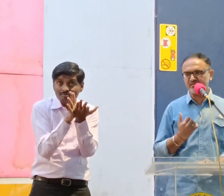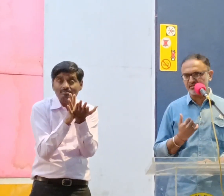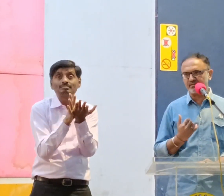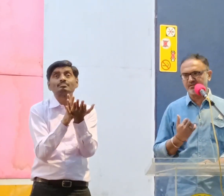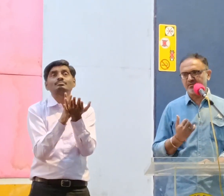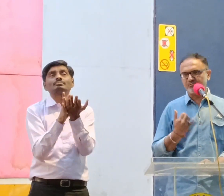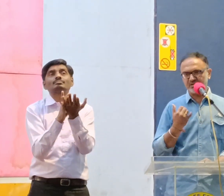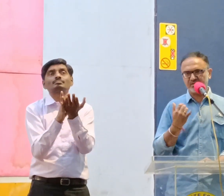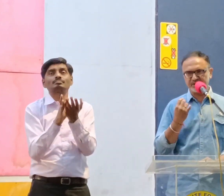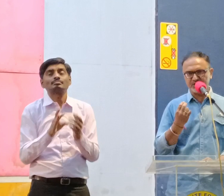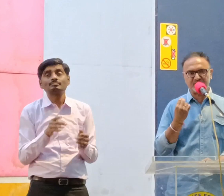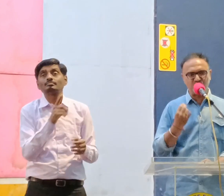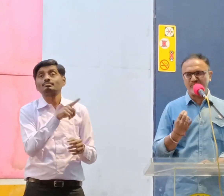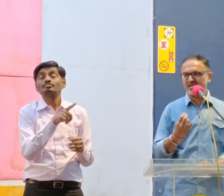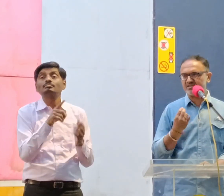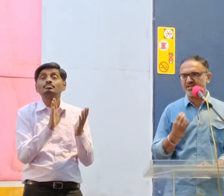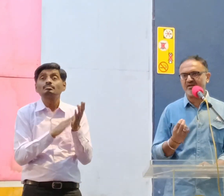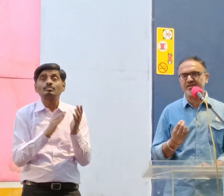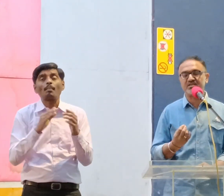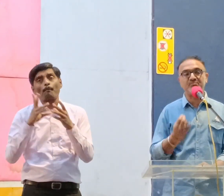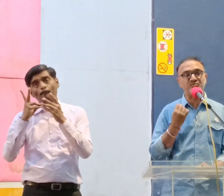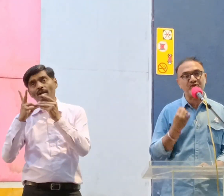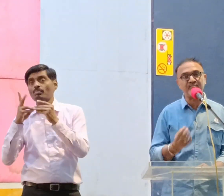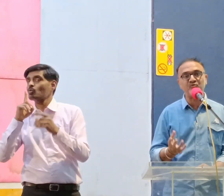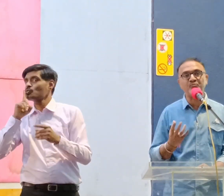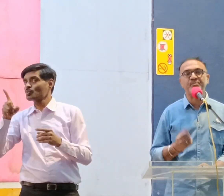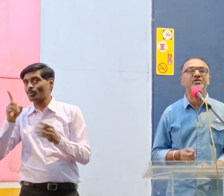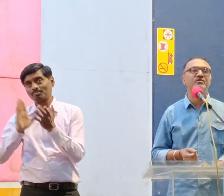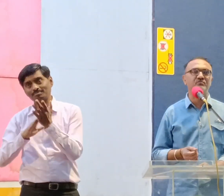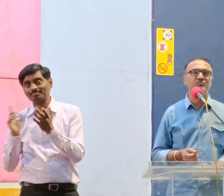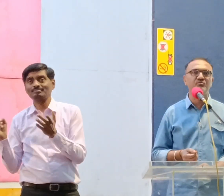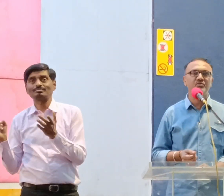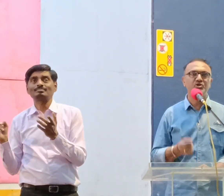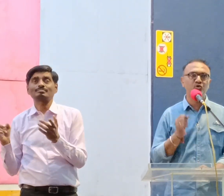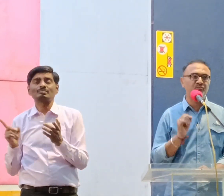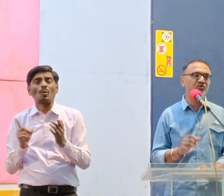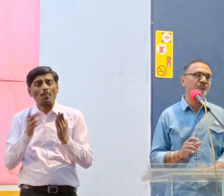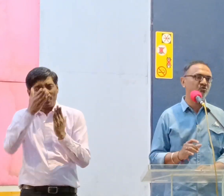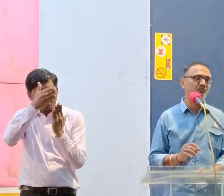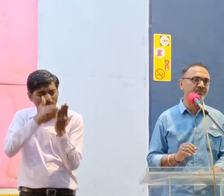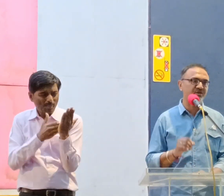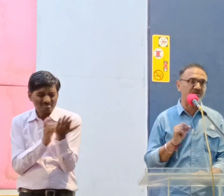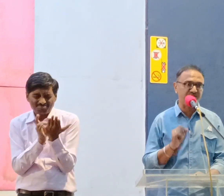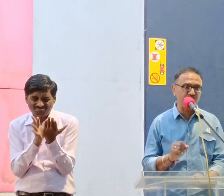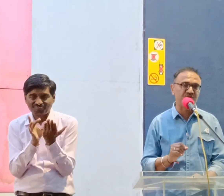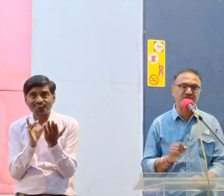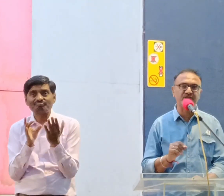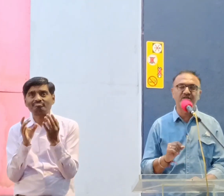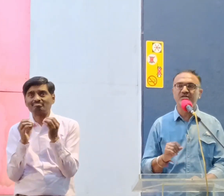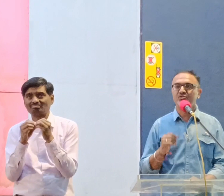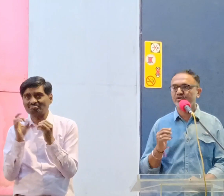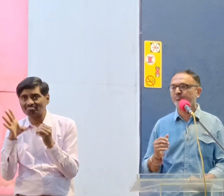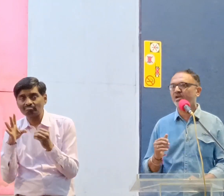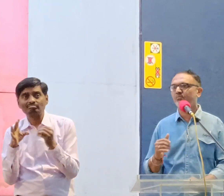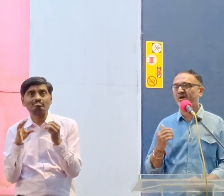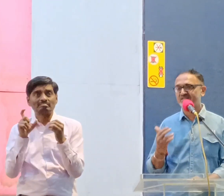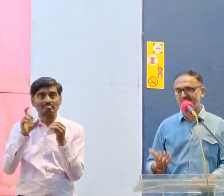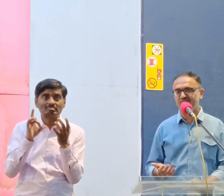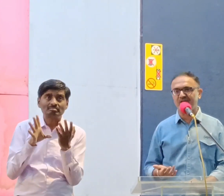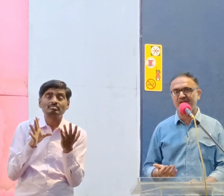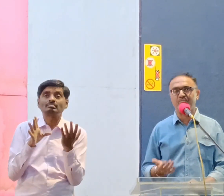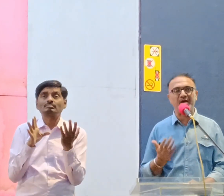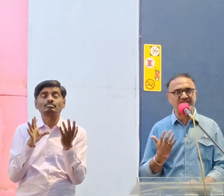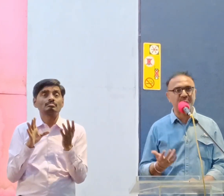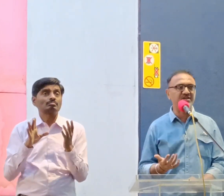હાયર સેકન્ડરી નથી, પણ 80 કે 100 માર્ક્સ જે આવે છે એ પૂરેપૂરું પેપર લખવું. જો પૂરેપૂરું પેપર લખ્યું હશે તો એમના